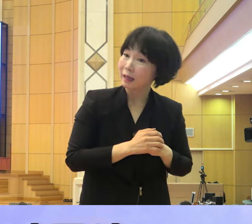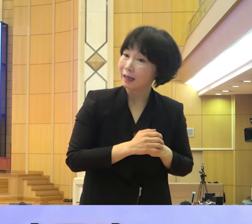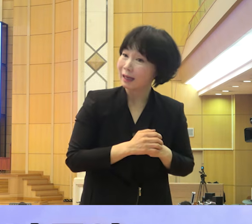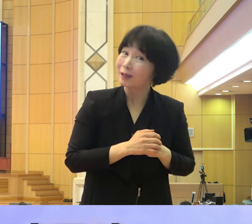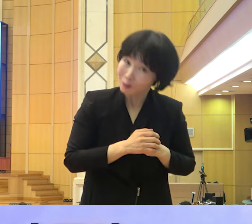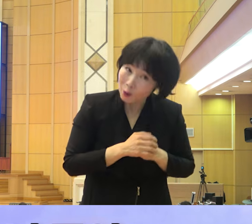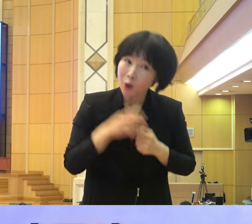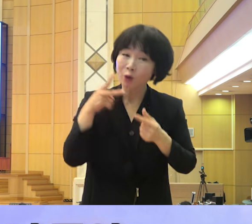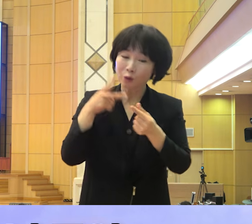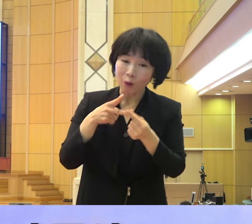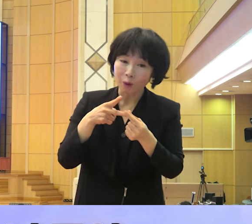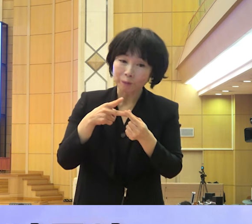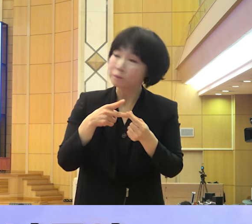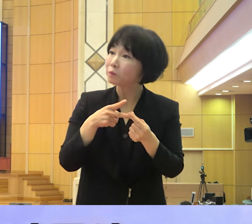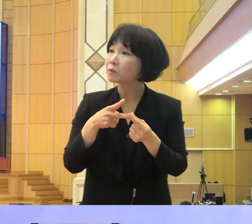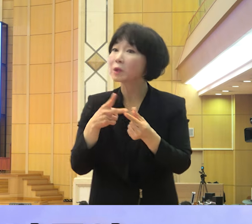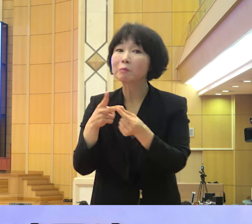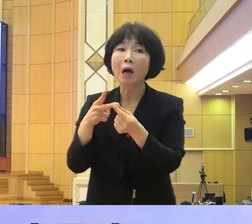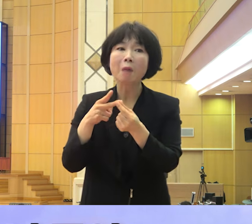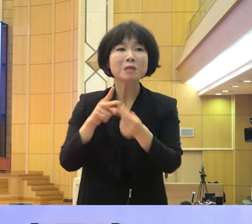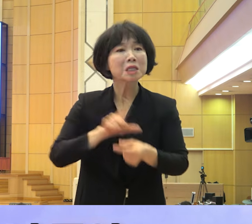사는